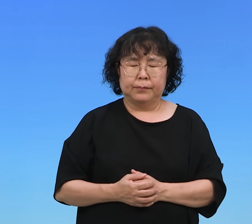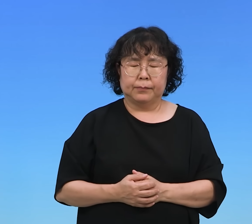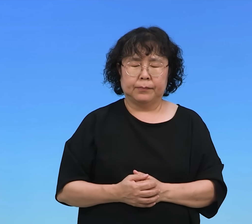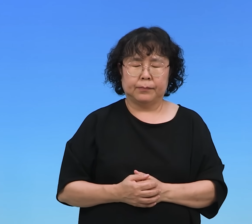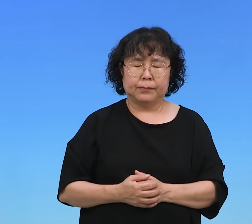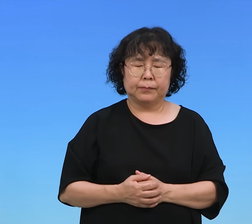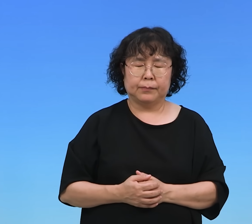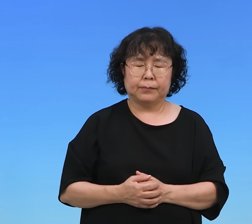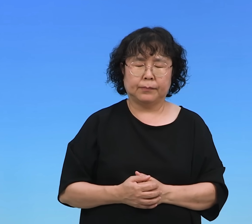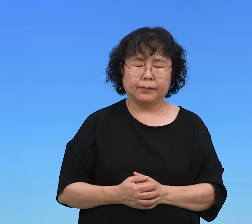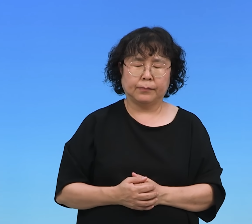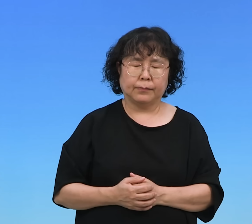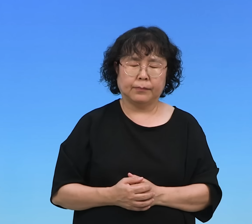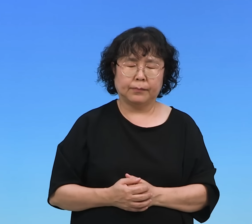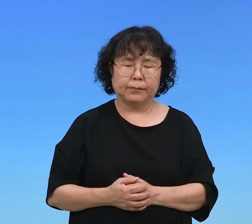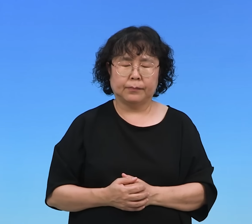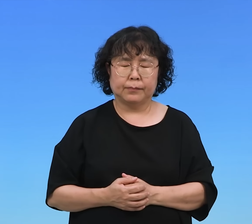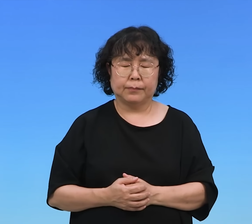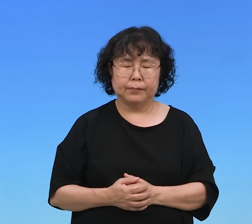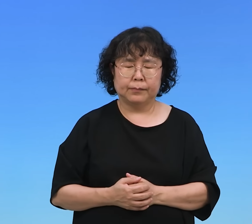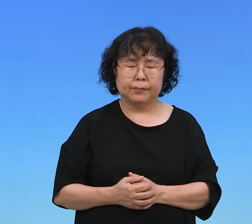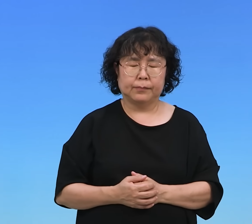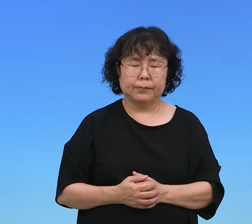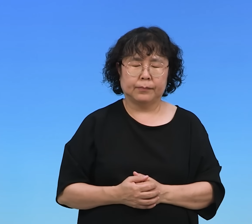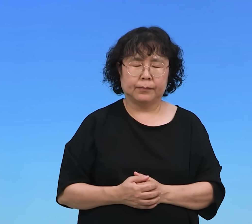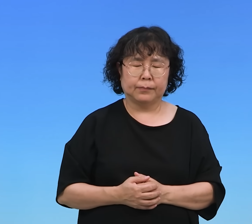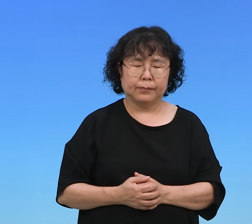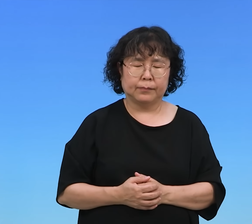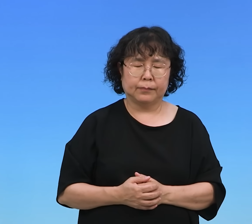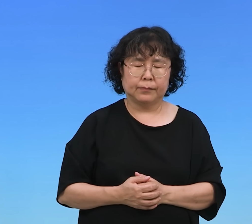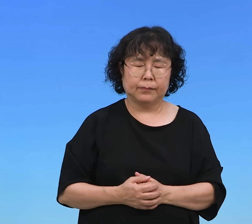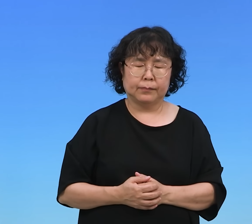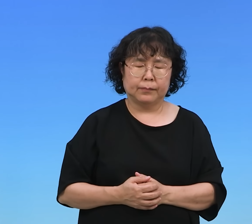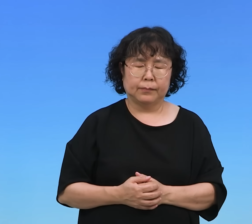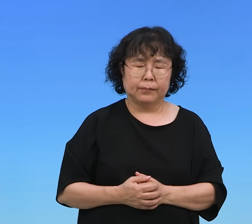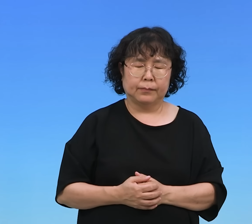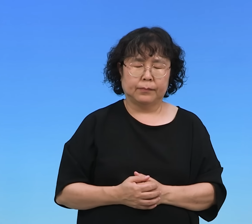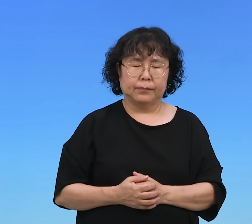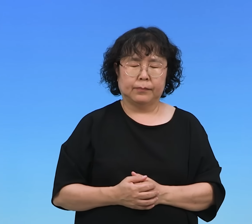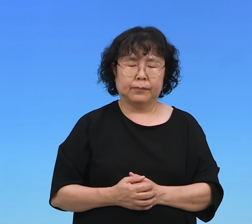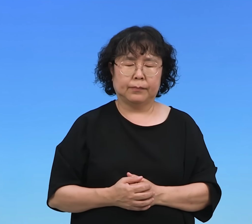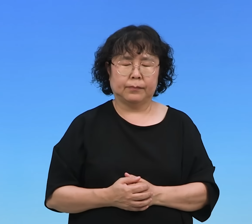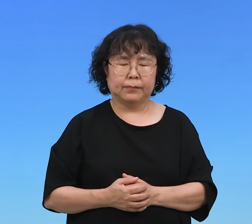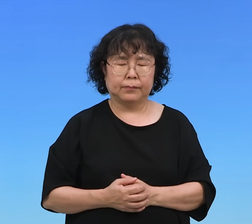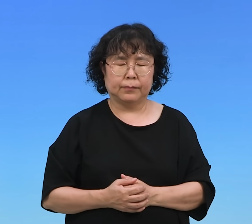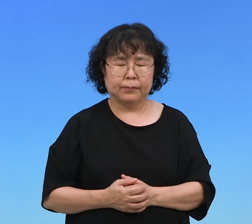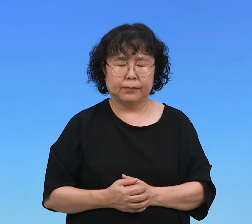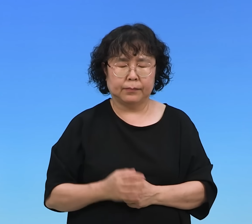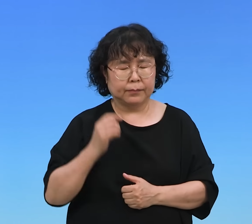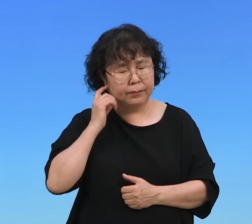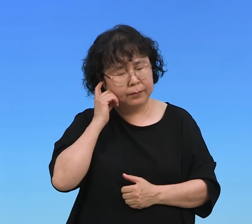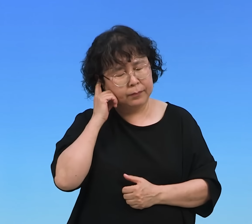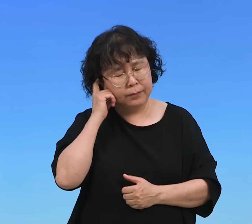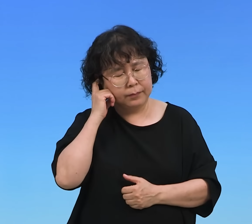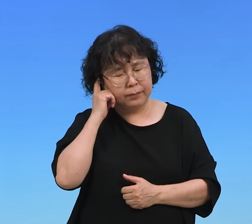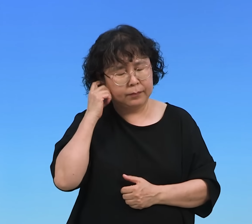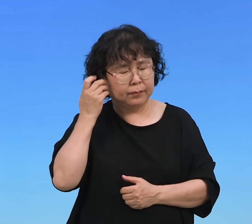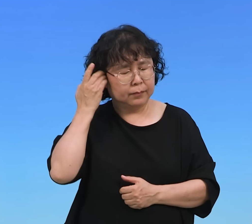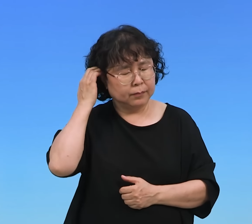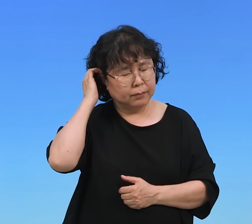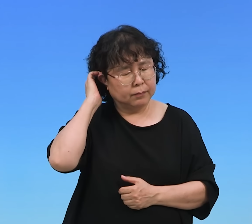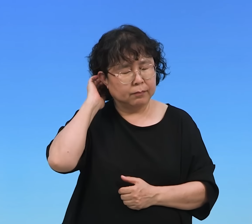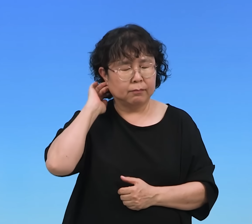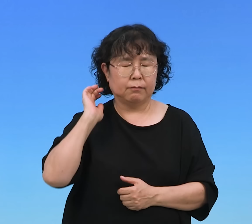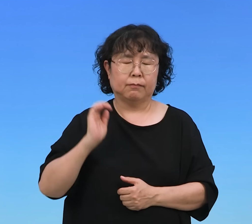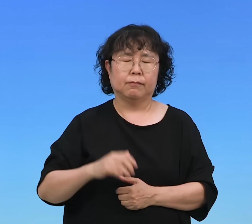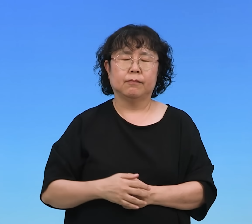주시옵소서. 아버지 우리의 모든 것들을 허락하시는 우리 주 하나님만을 바라보며, 우리 주 하나님만을 신뢰하며 높이며 나아가는 우리 모두가 될